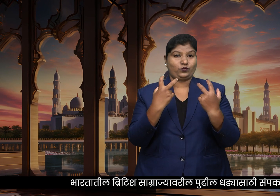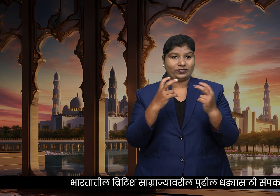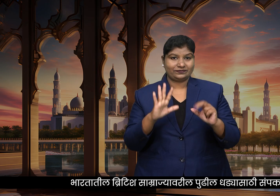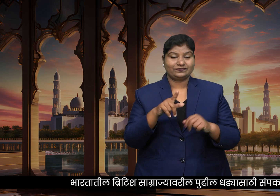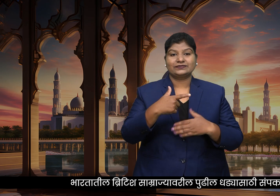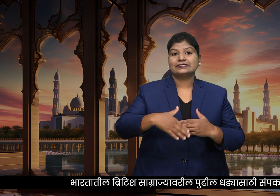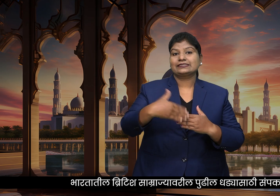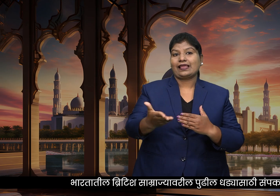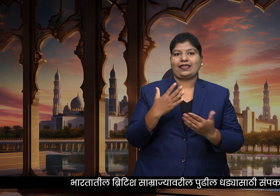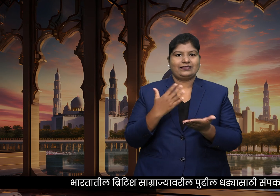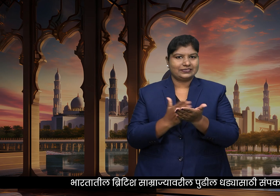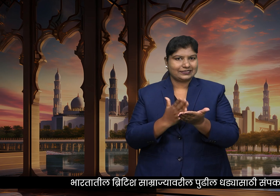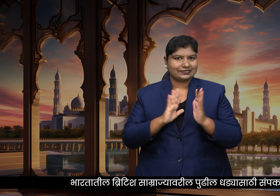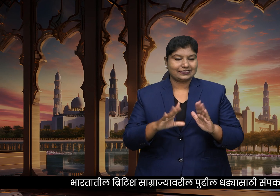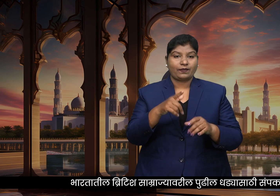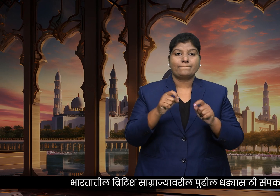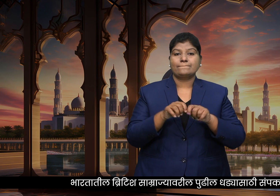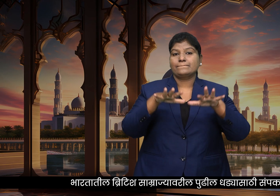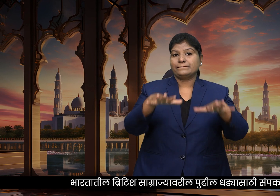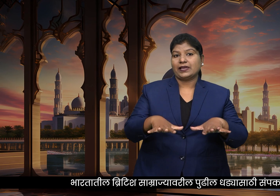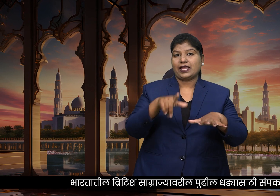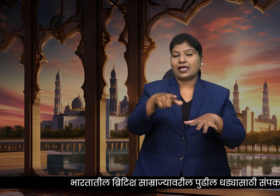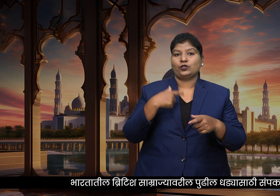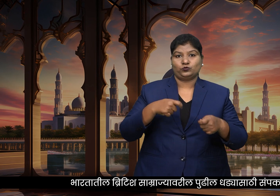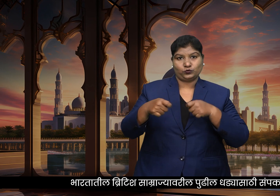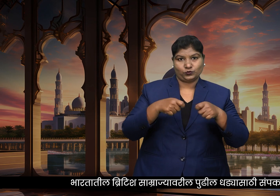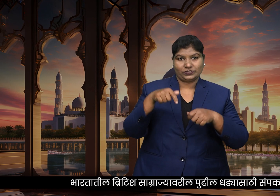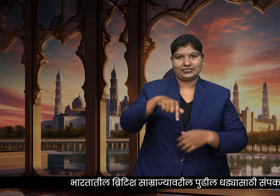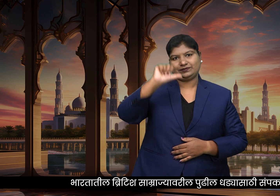भारतातील ब्रिटिश साम्राज्यावरील पुढील धड्यांसाठी संपर्कात रहा.